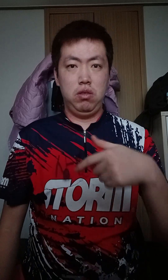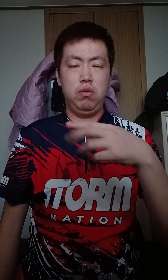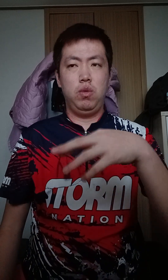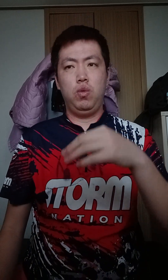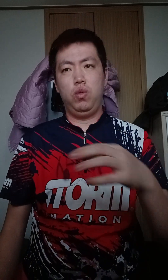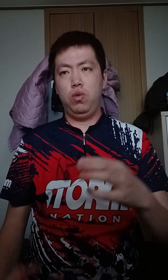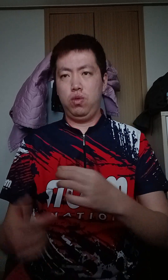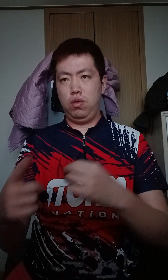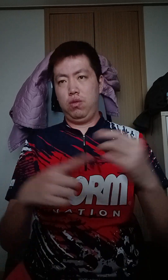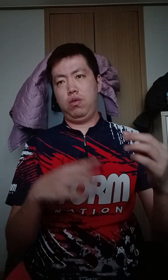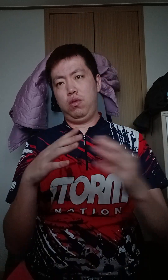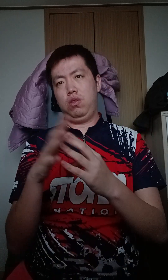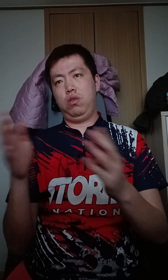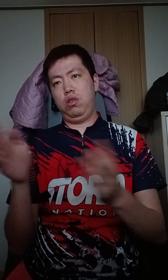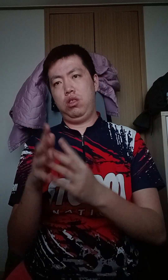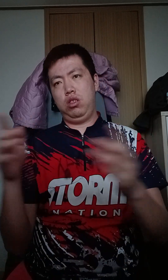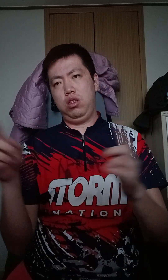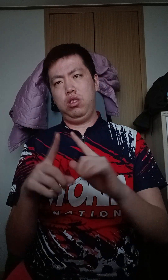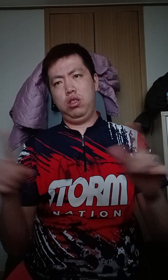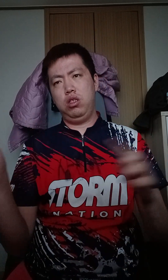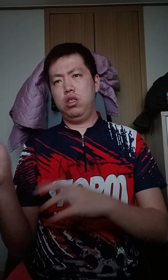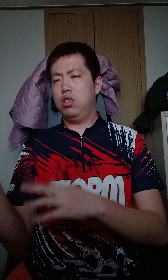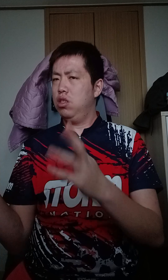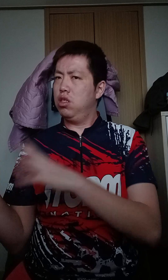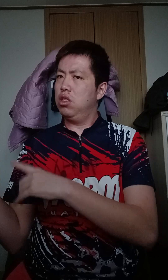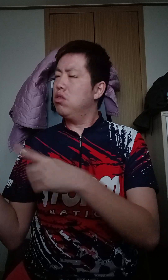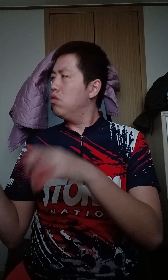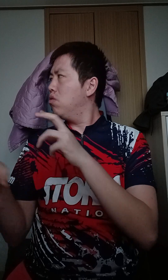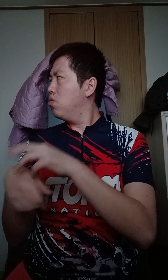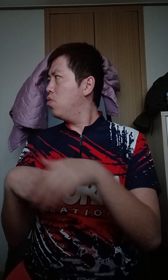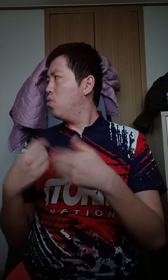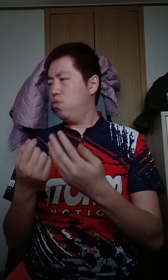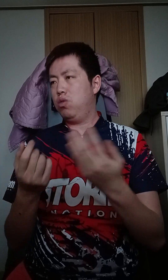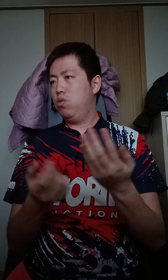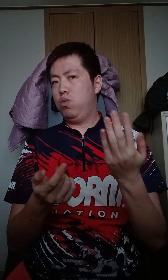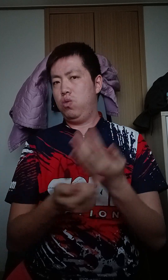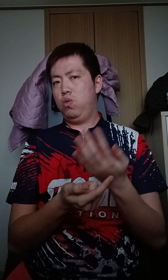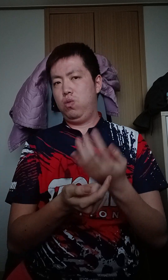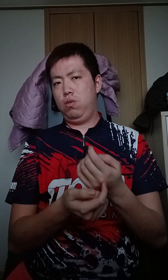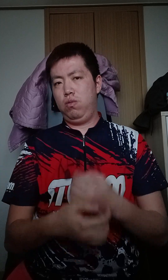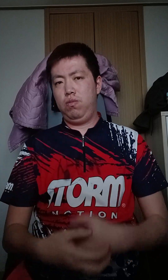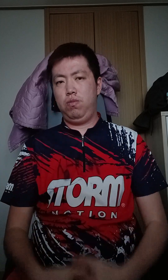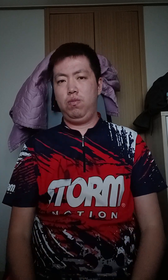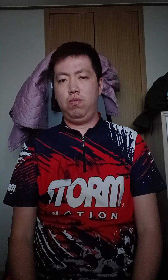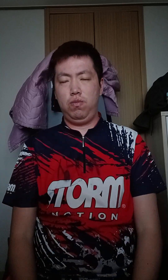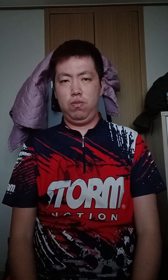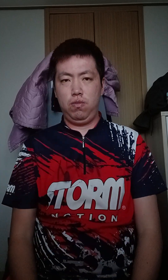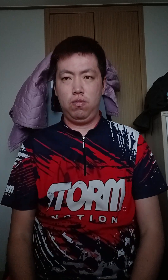공원을 산책하고 공중 화장실을 이용할 수 있는 권리도 누리지 못하고 있습니다. MBC 뉴스